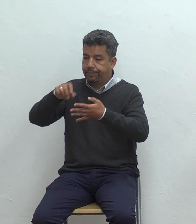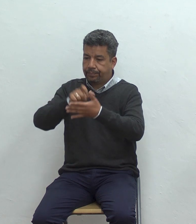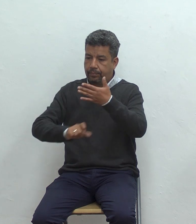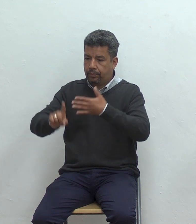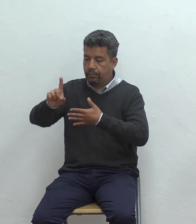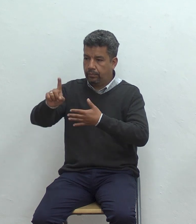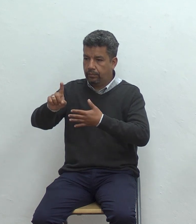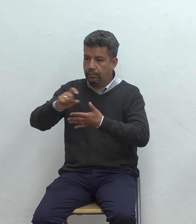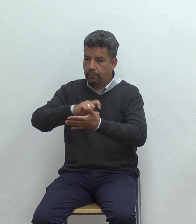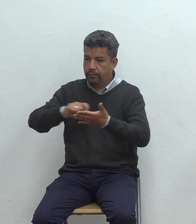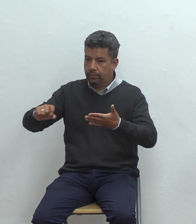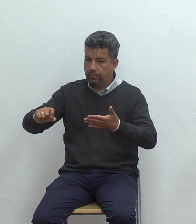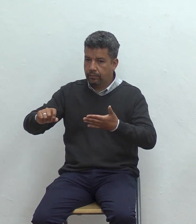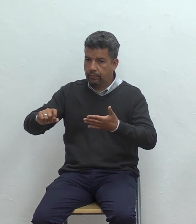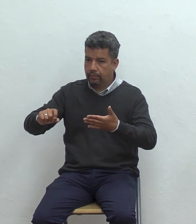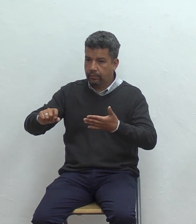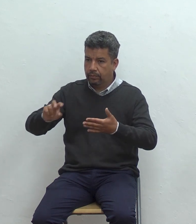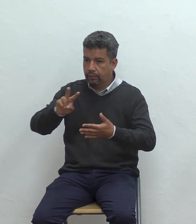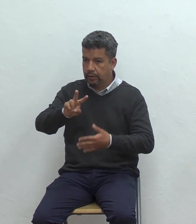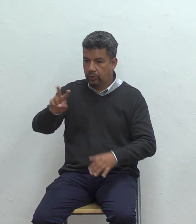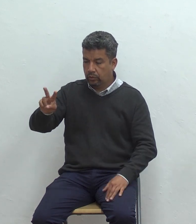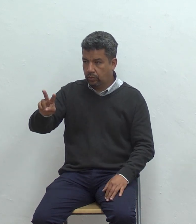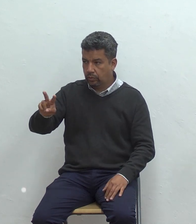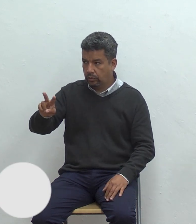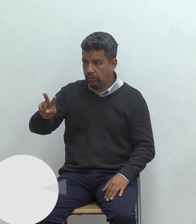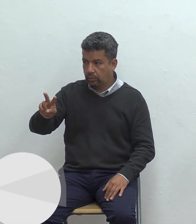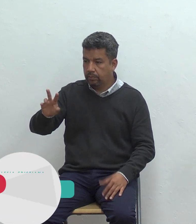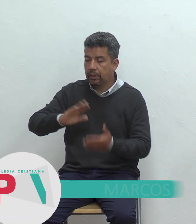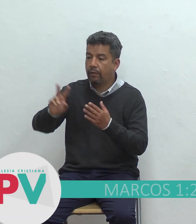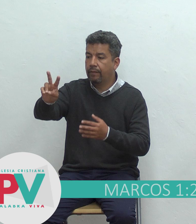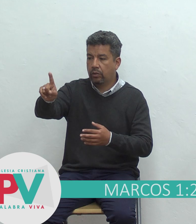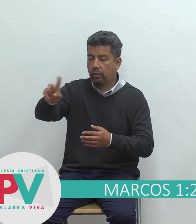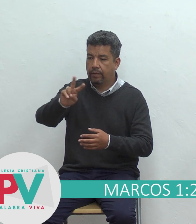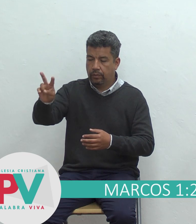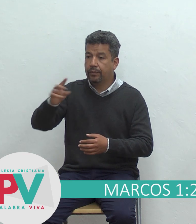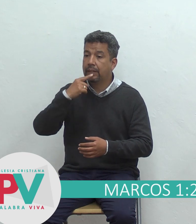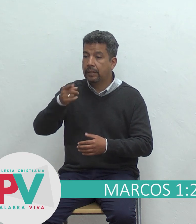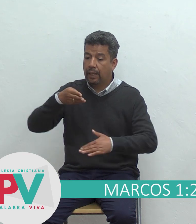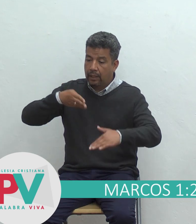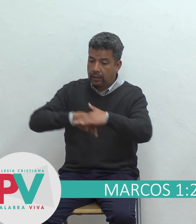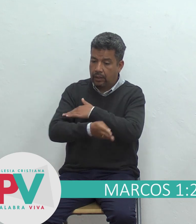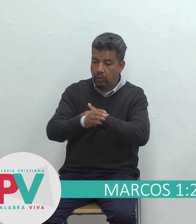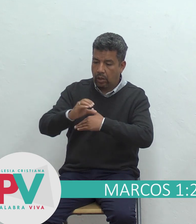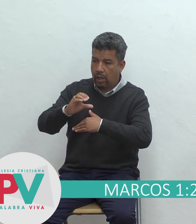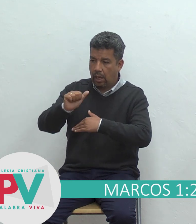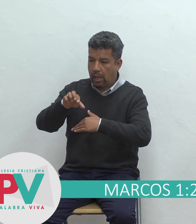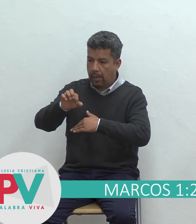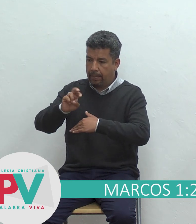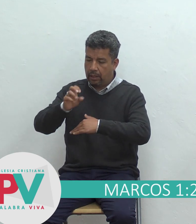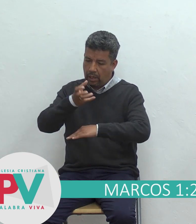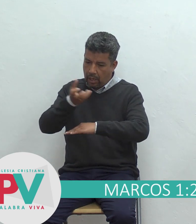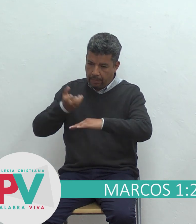1, versículo 22, 21 y 22. Y entrando en Capernaum los días de reposo, entrando